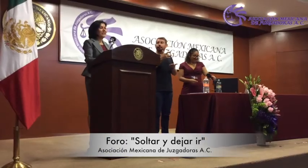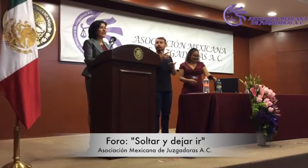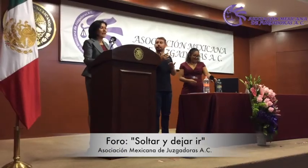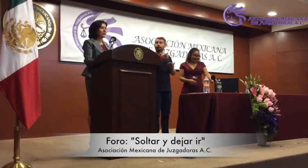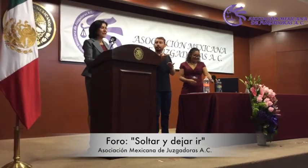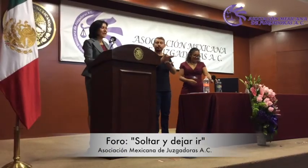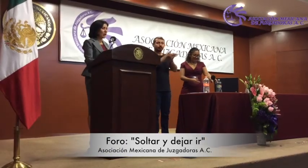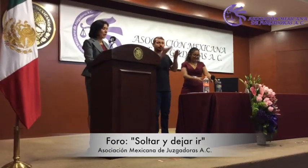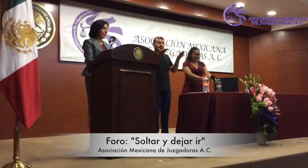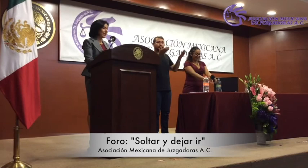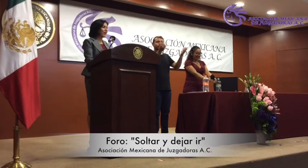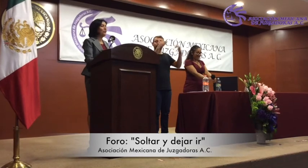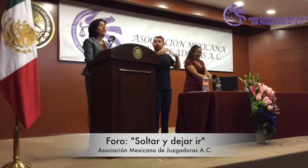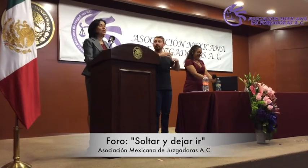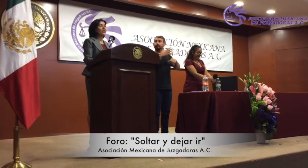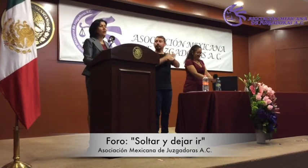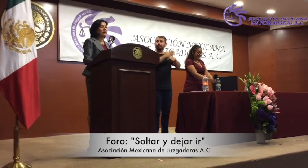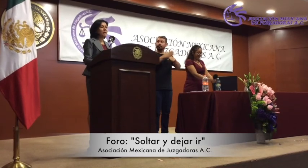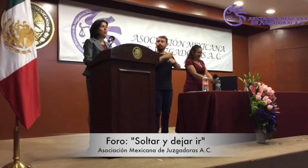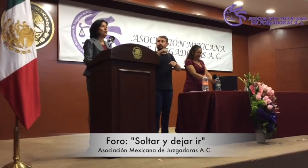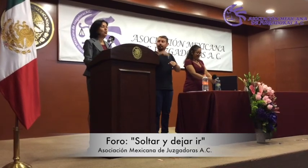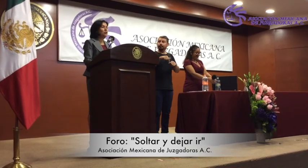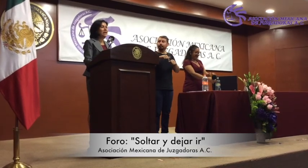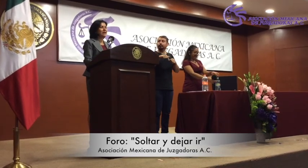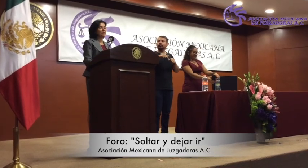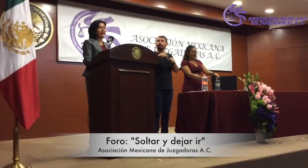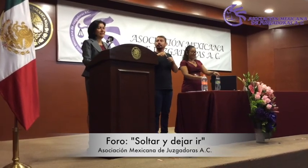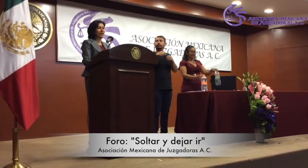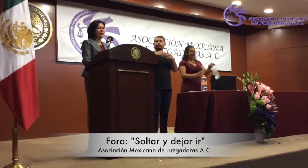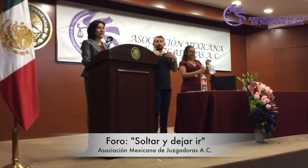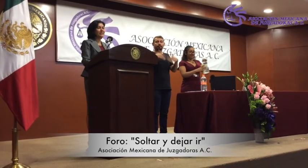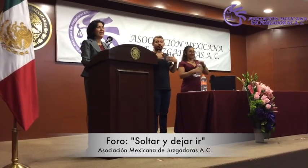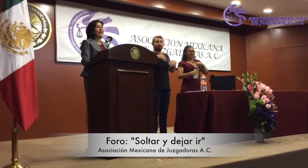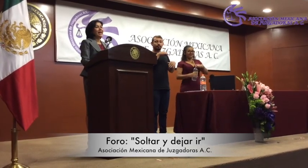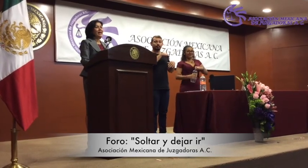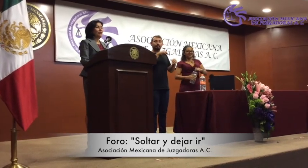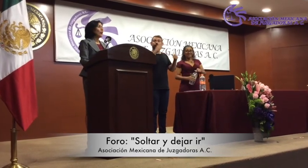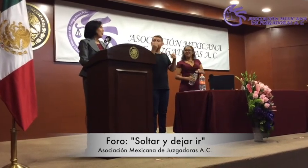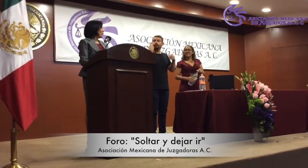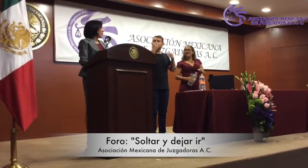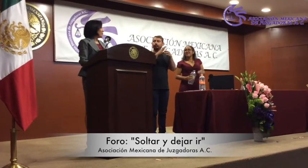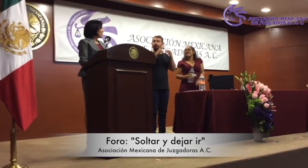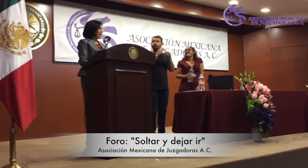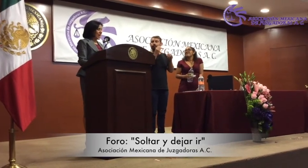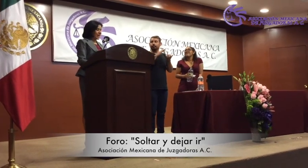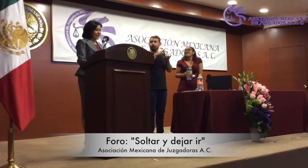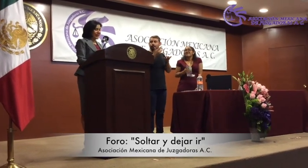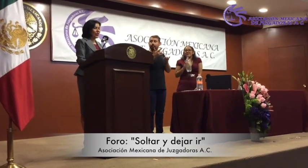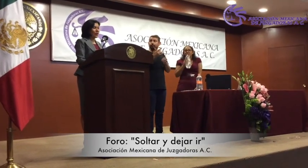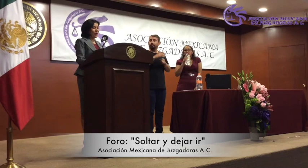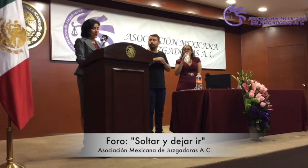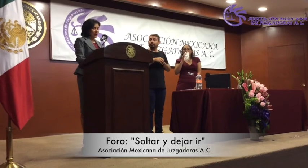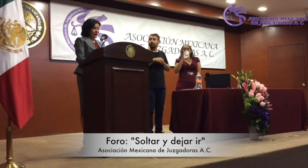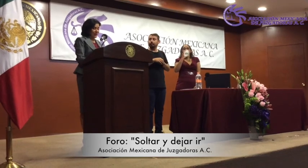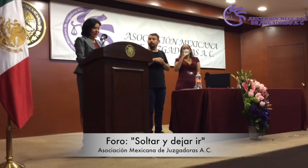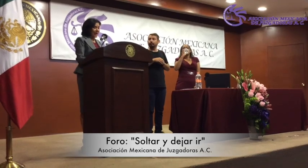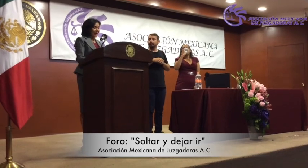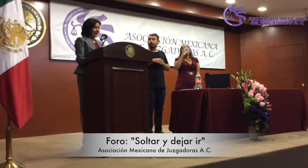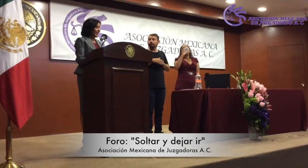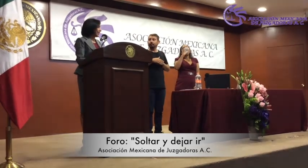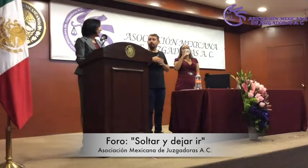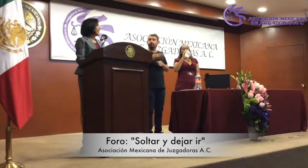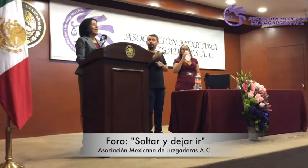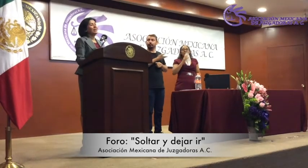Todos ustedes, el que nos hayan acompañado, sin duda nos llevamos muchas reflexiones. Esto, como ya dijo